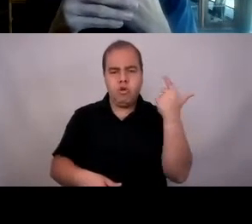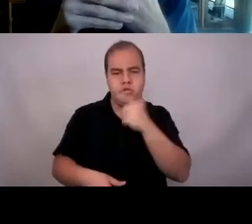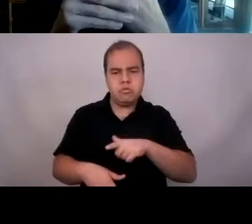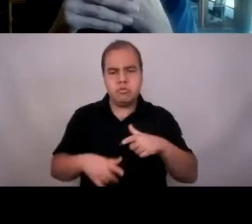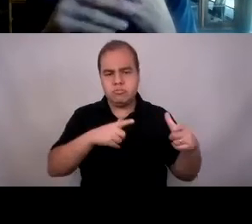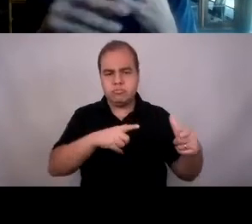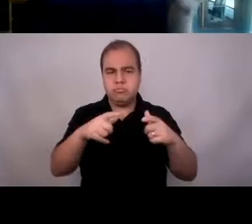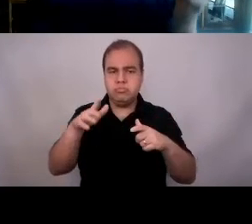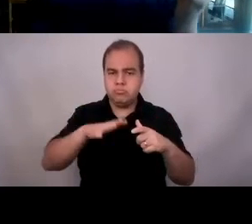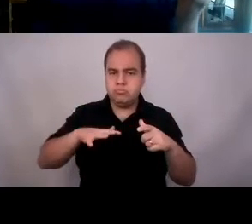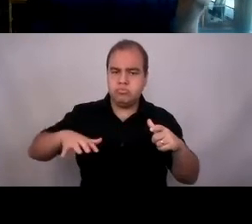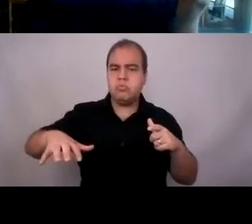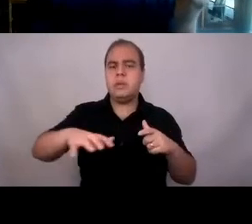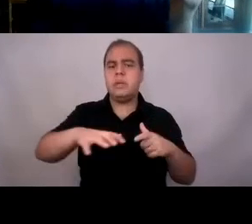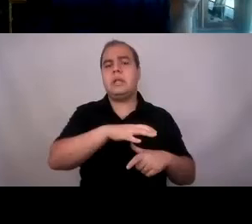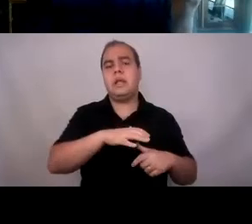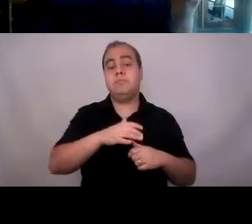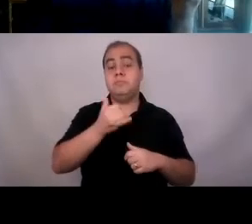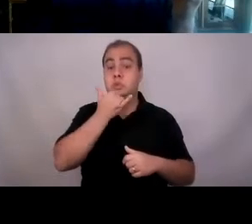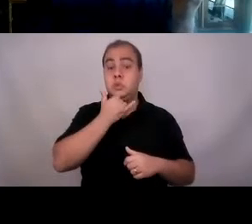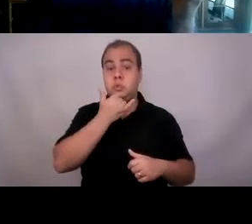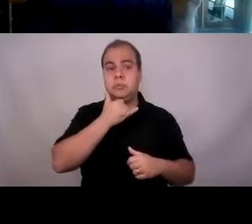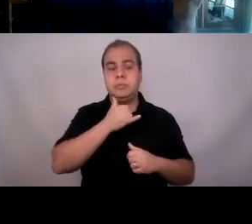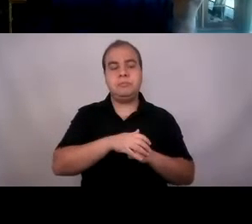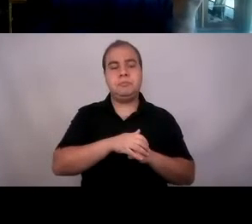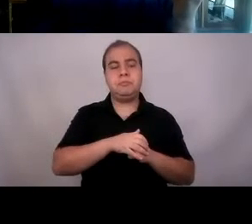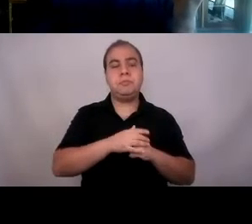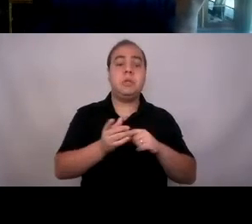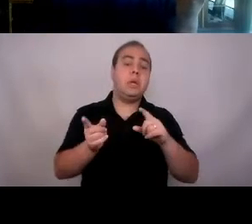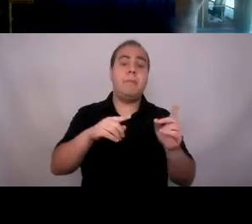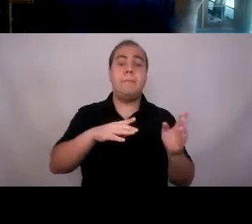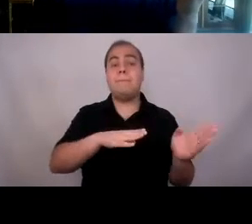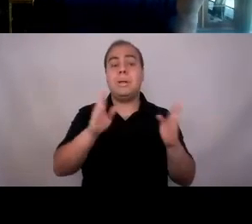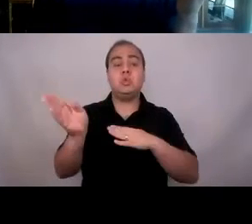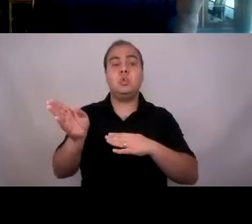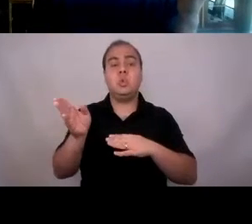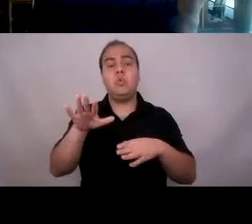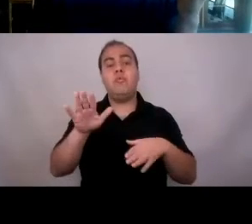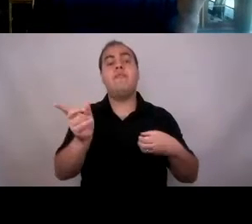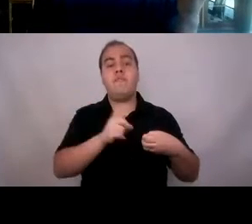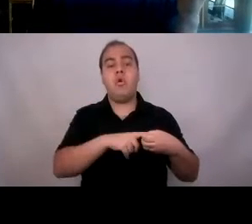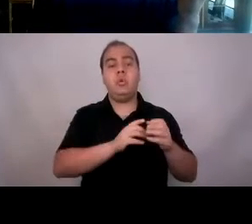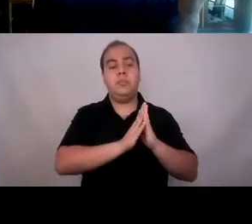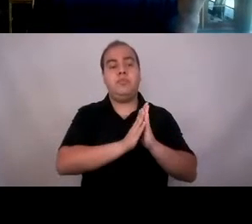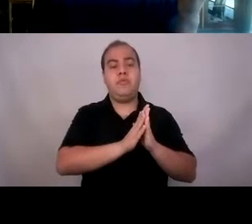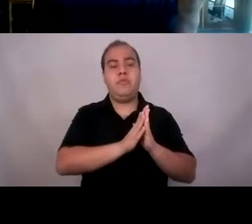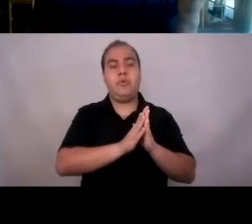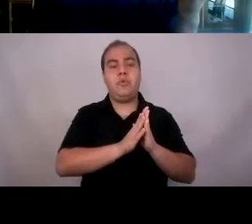proprietários. Opa, passou aí, gente.